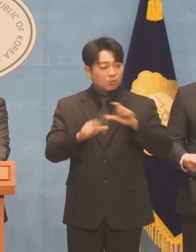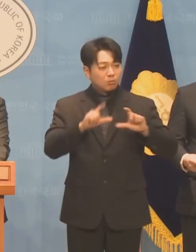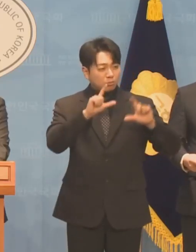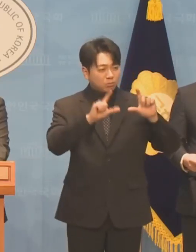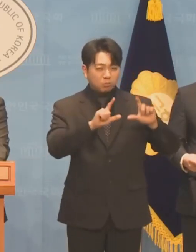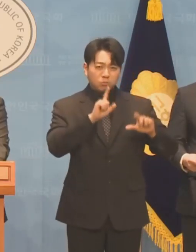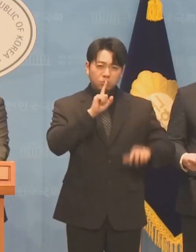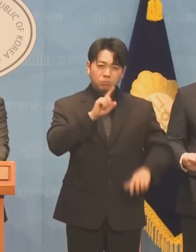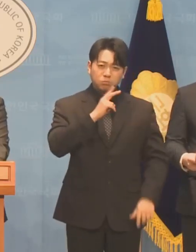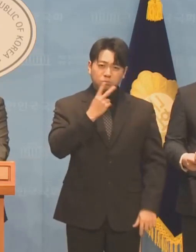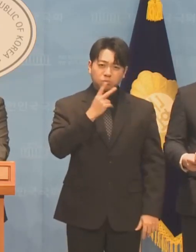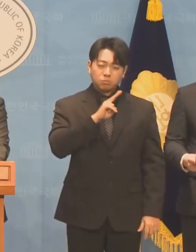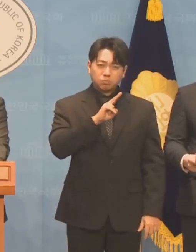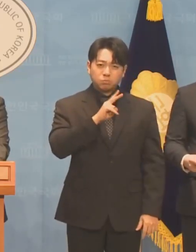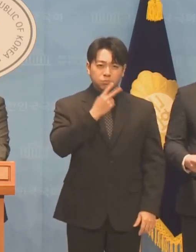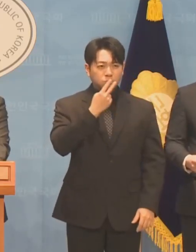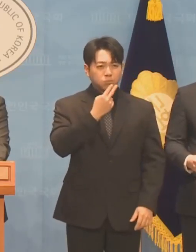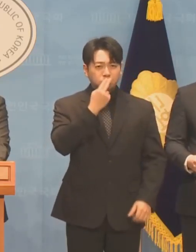않습니다.